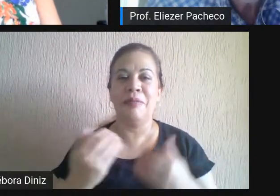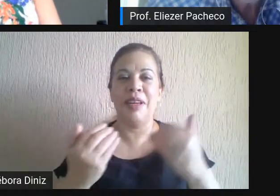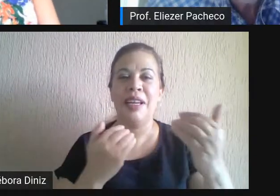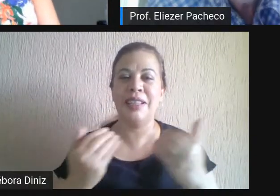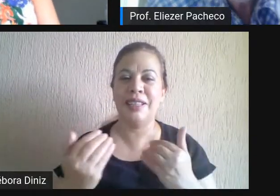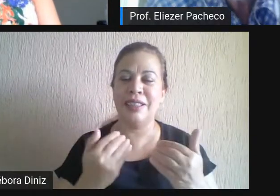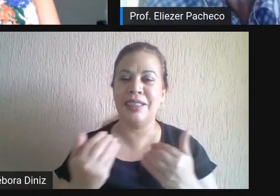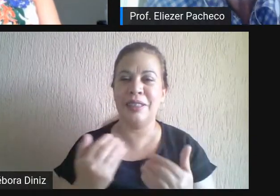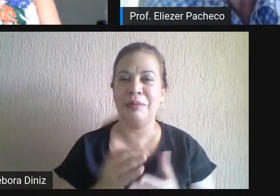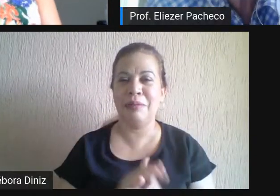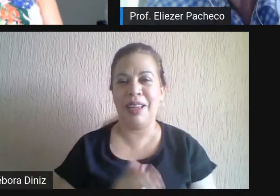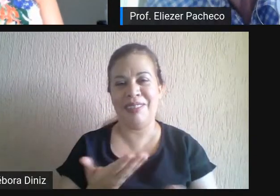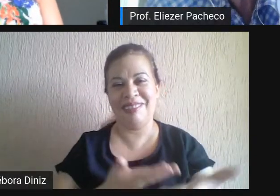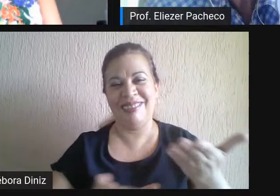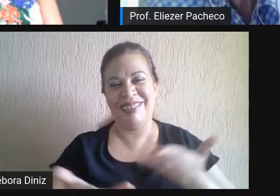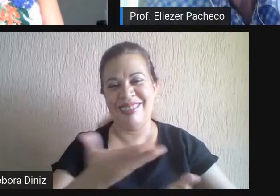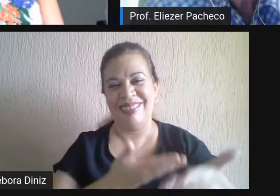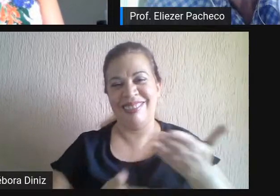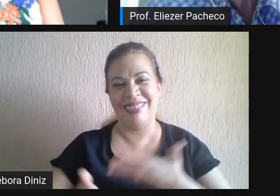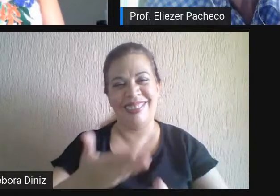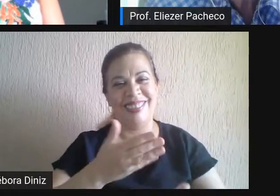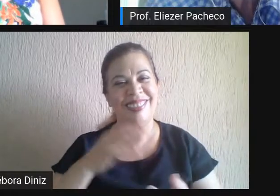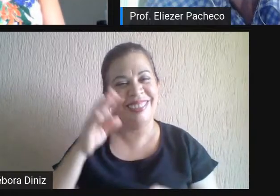minhas ideias, né,